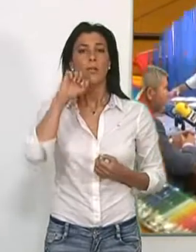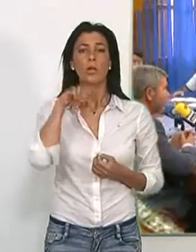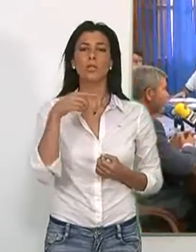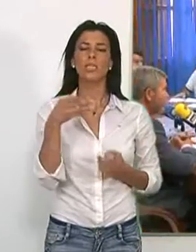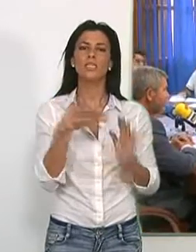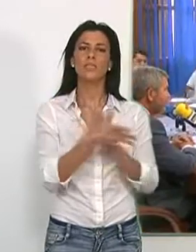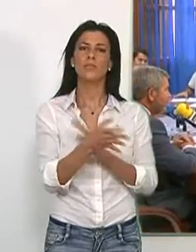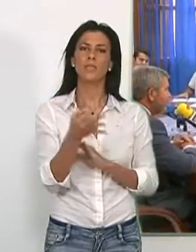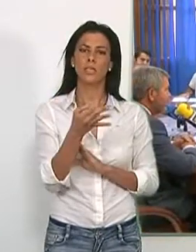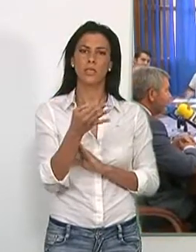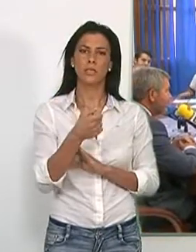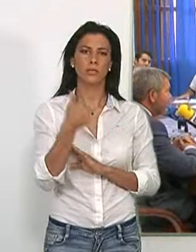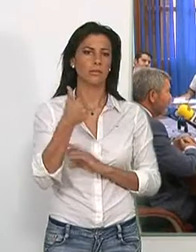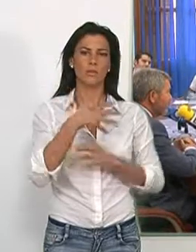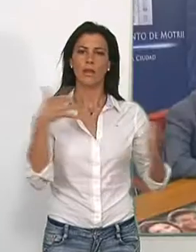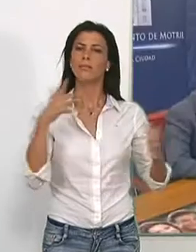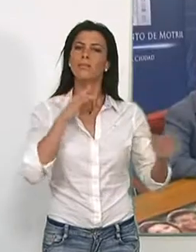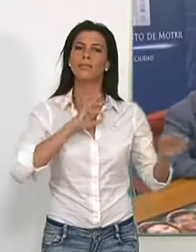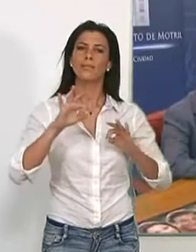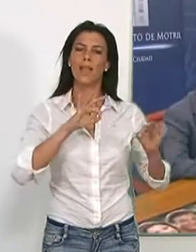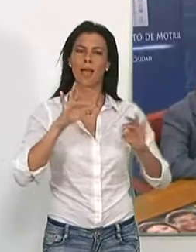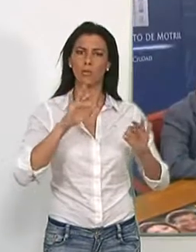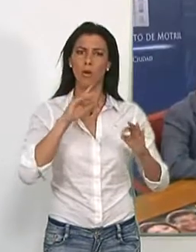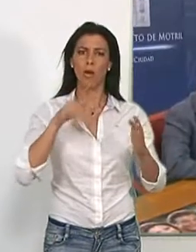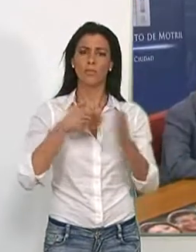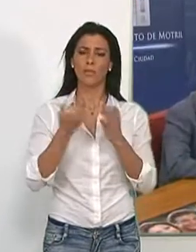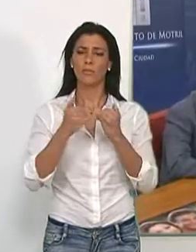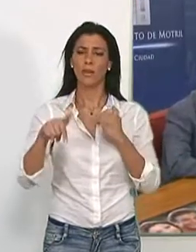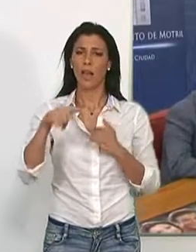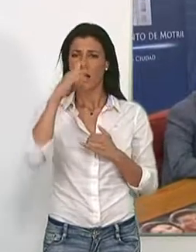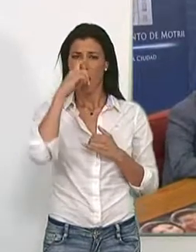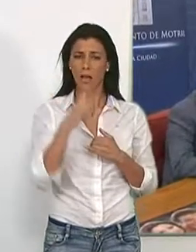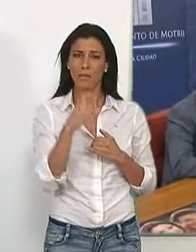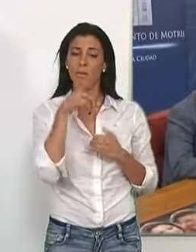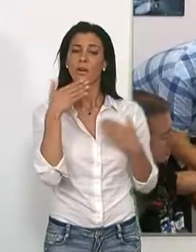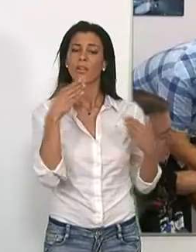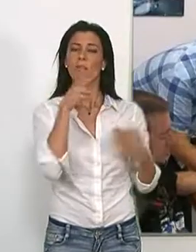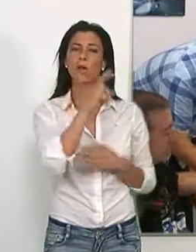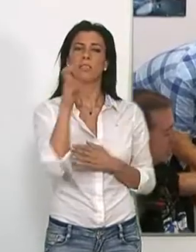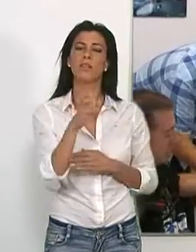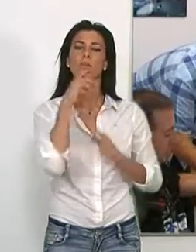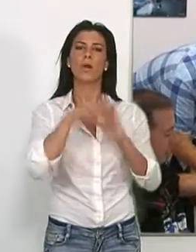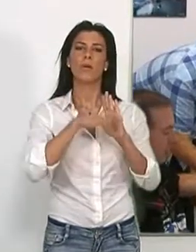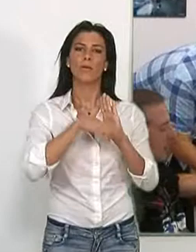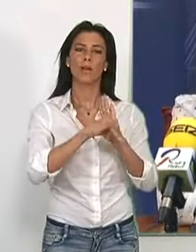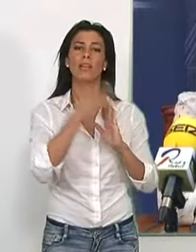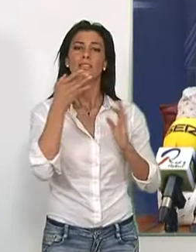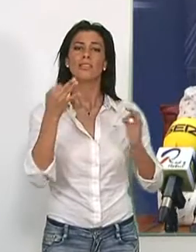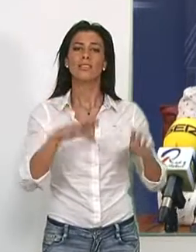se convertirá en la capital del teatro de la costa tropical de granada hasta final de año gracias a la actividades programadas por el área de